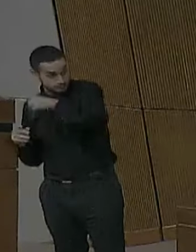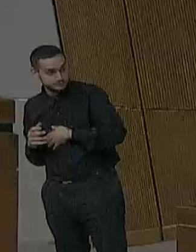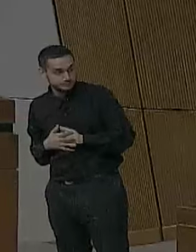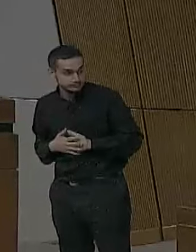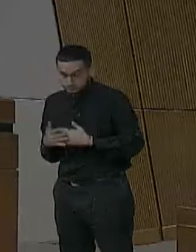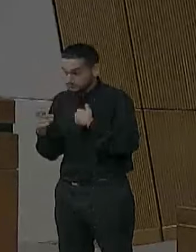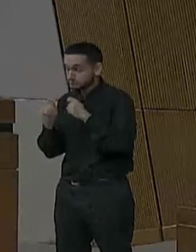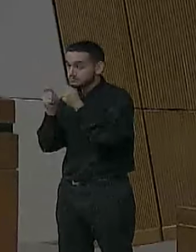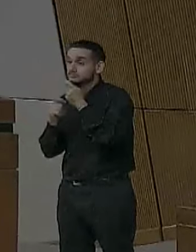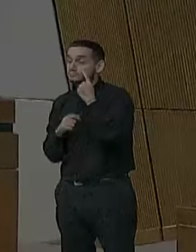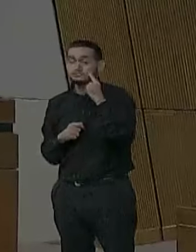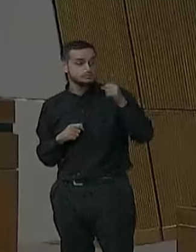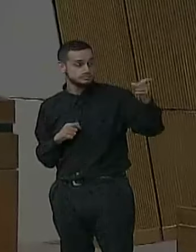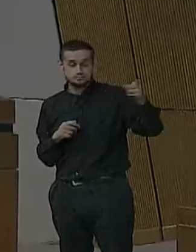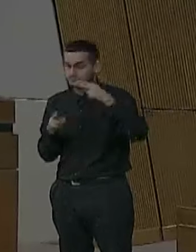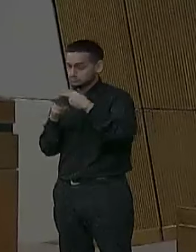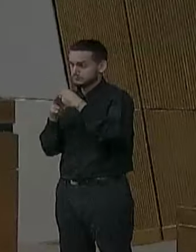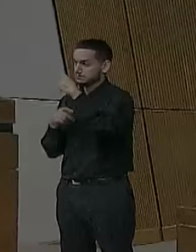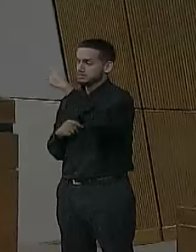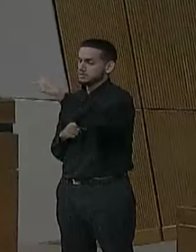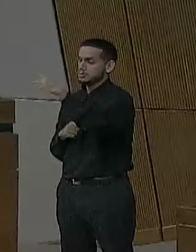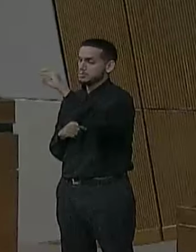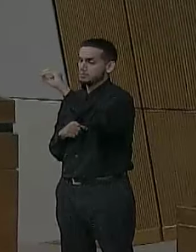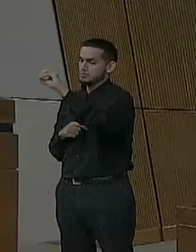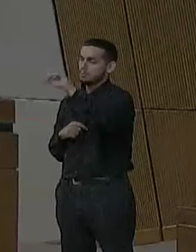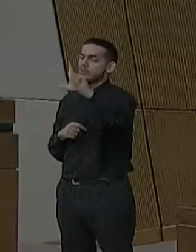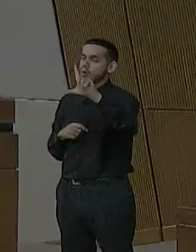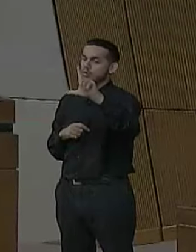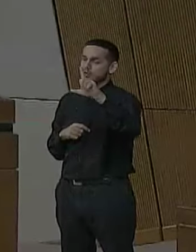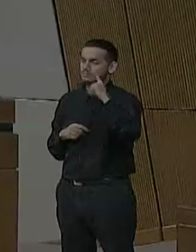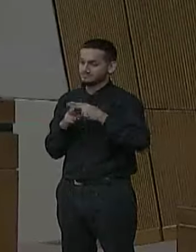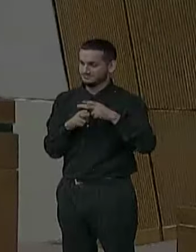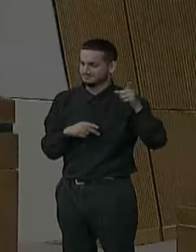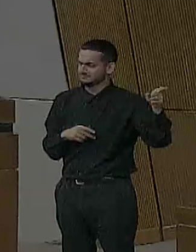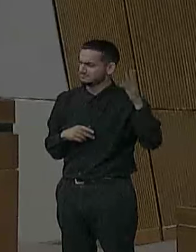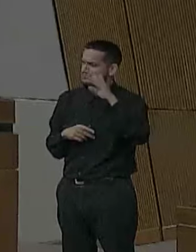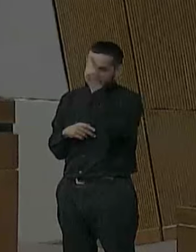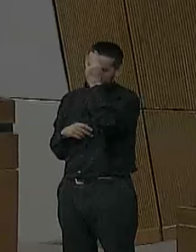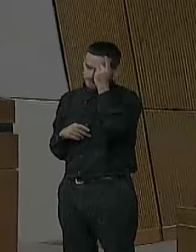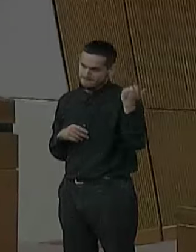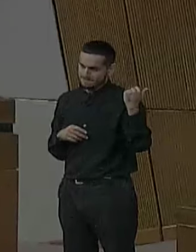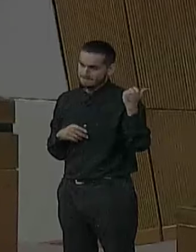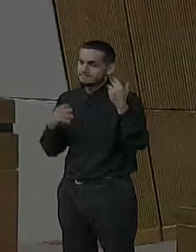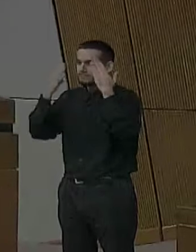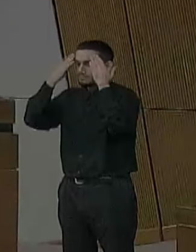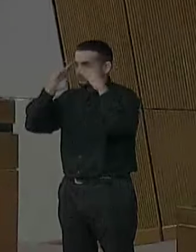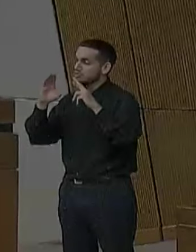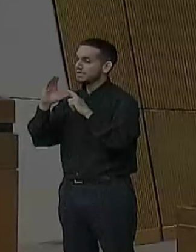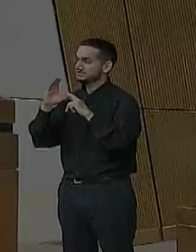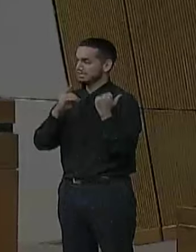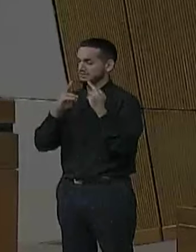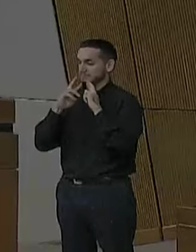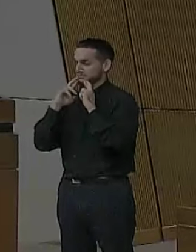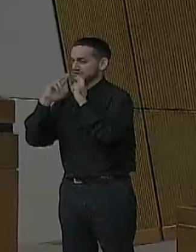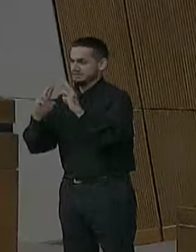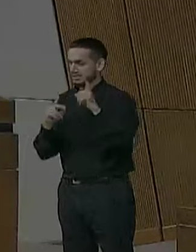palabra al señor Paul Grimm, que es gerente de Relaciones Institucionales de la empresa Casa Rica. Casa Rica, que es una empresa